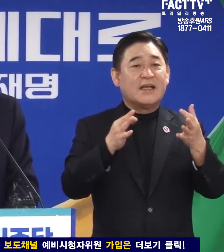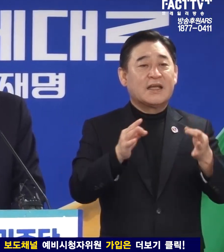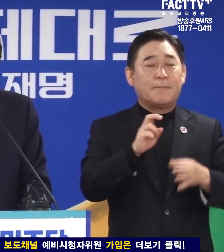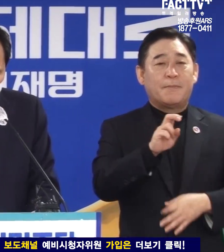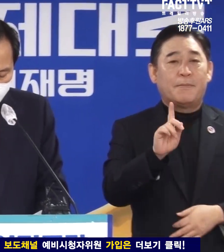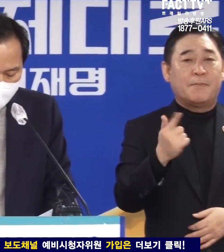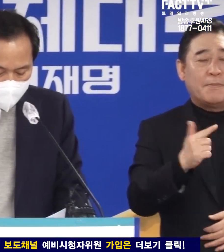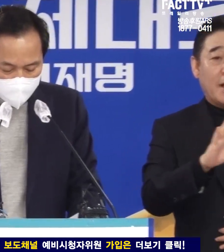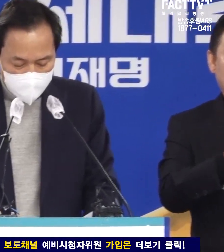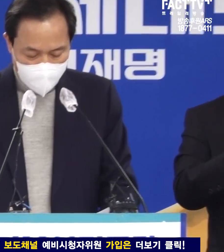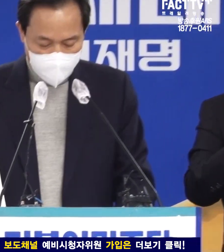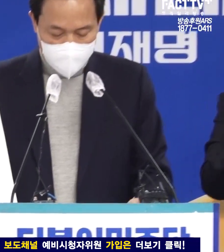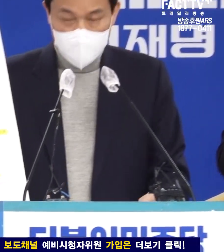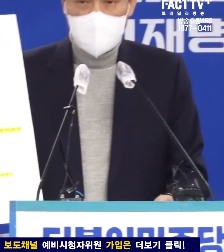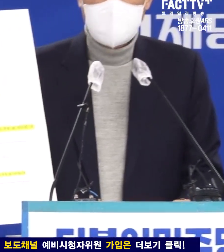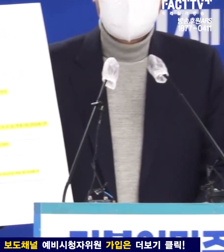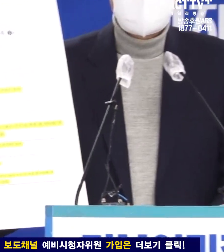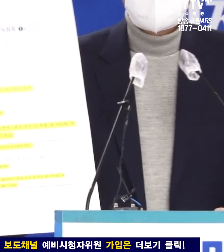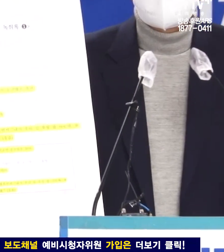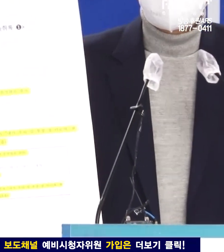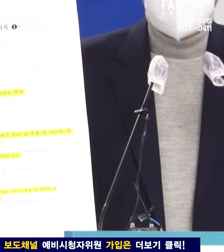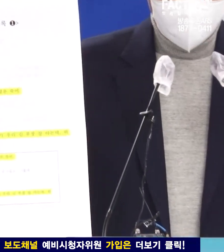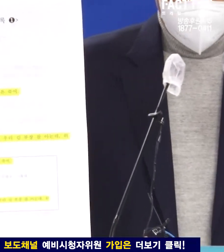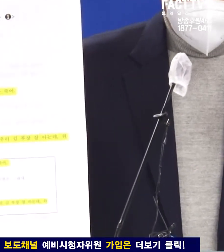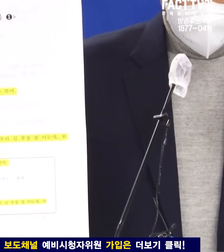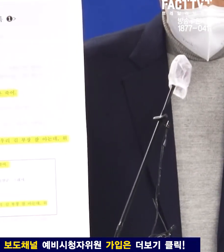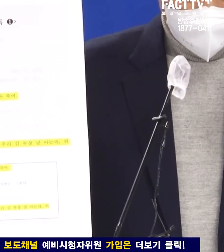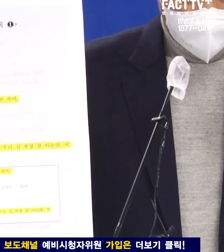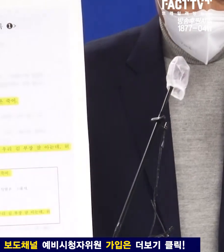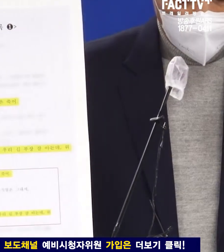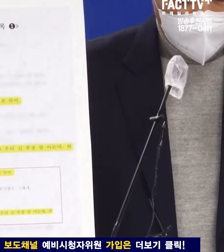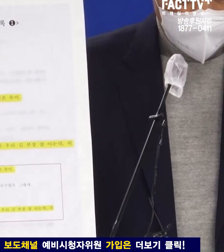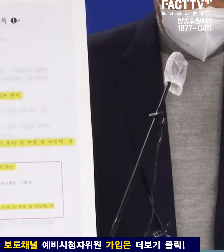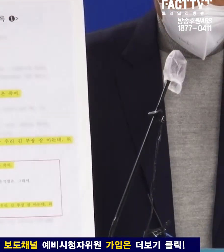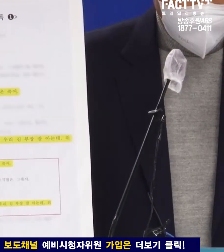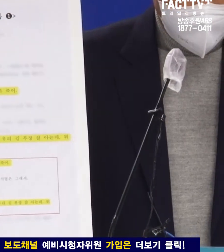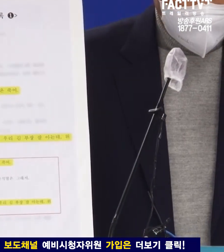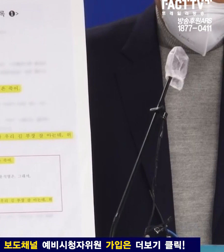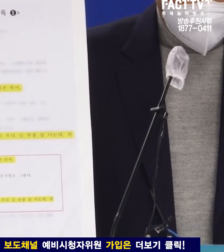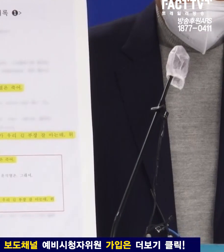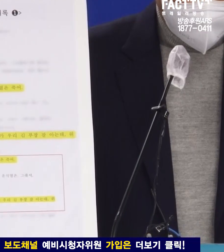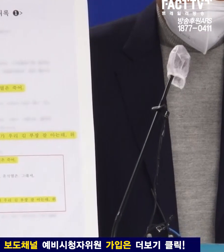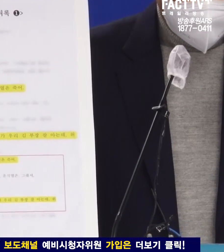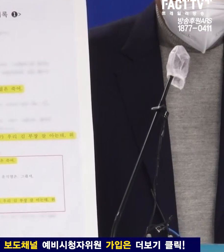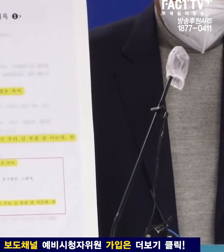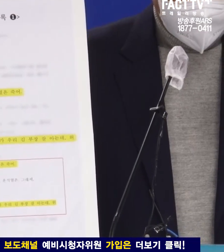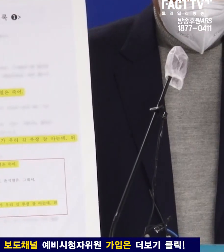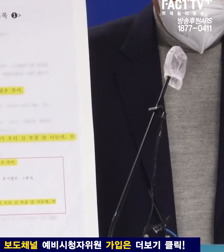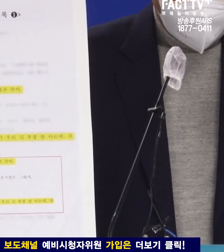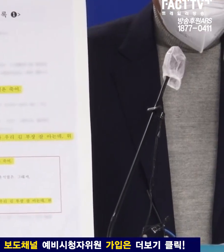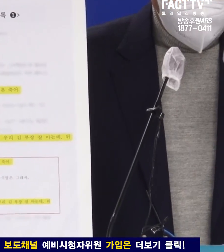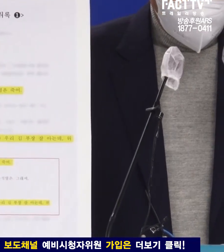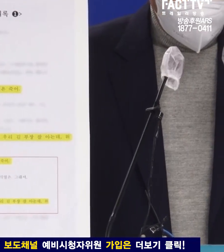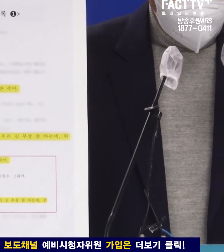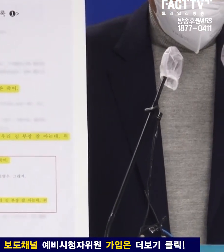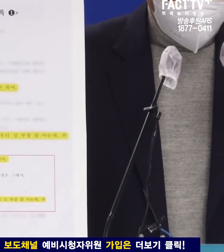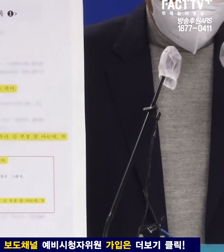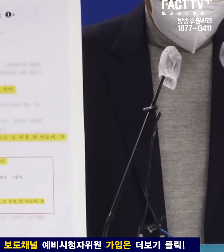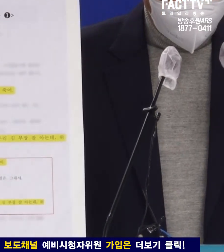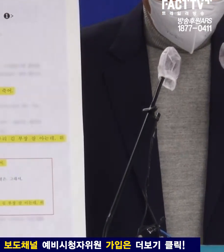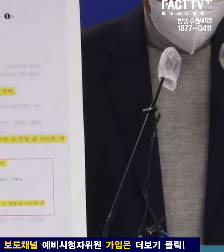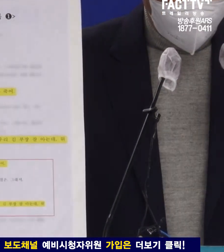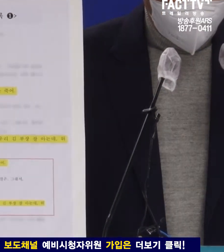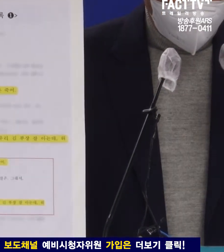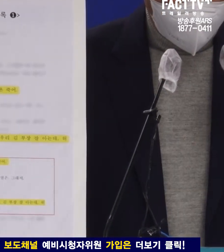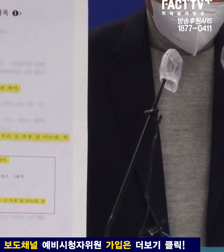김만배 정령학의 녹취입니다. 제가 좀 읽어드리겠습니다. 김만배가 이렇게 얘기합니다. 윤석열